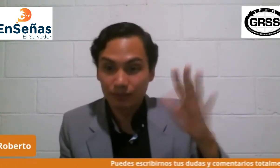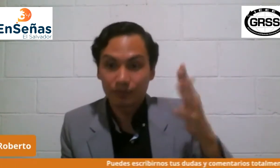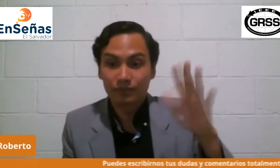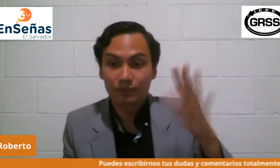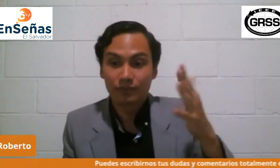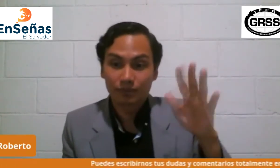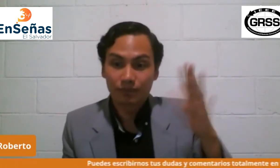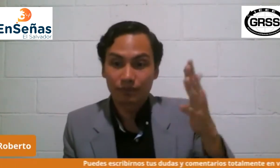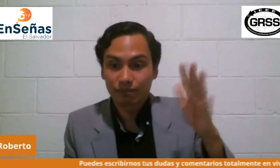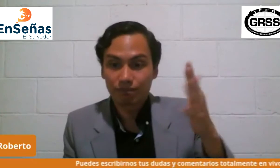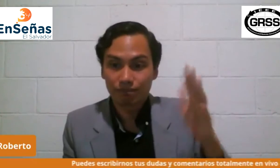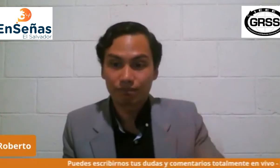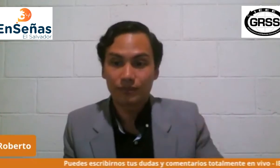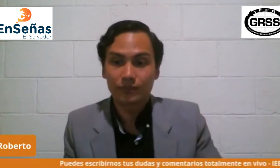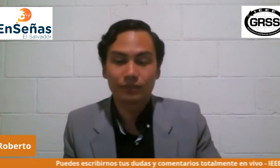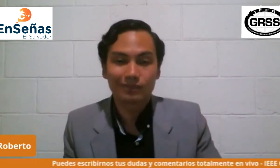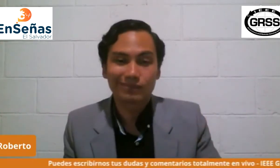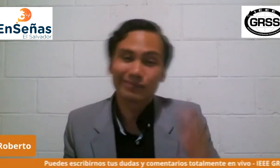menos.